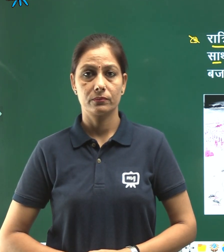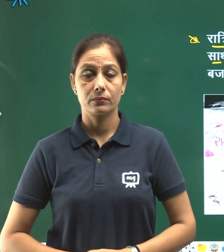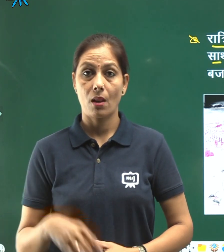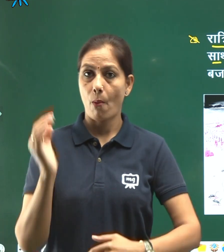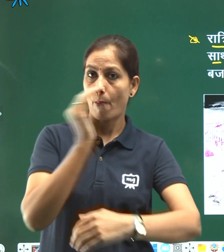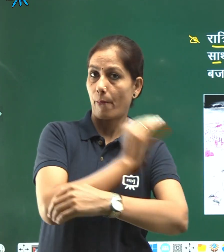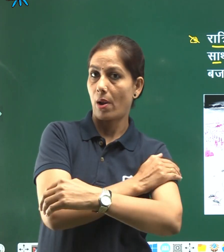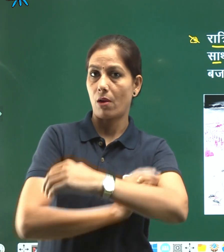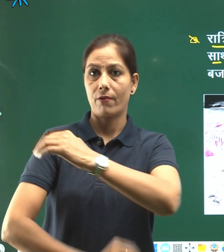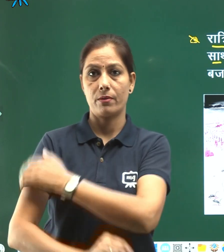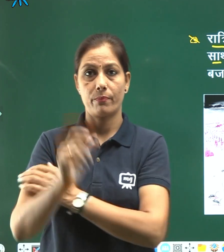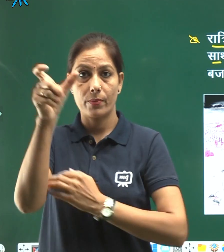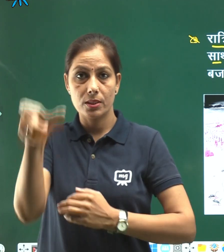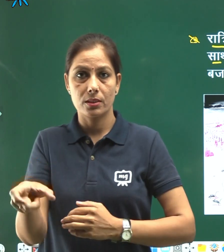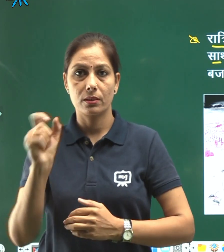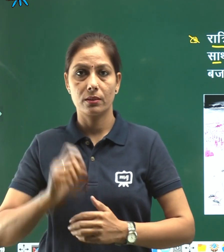पहलवान की